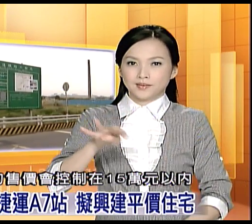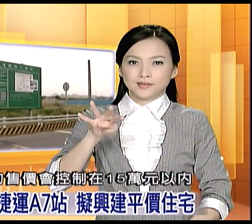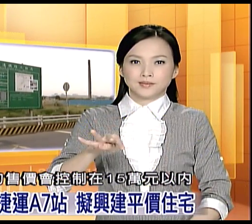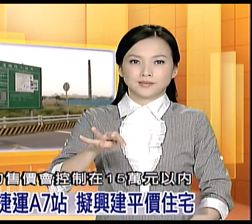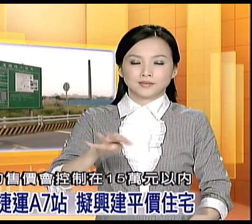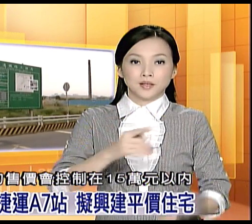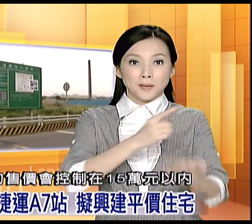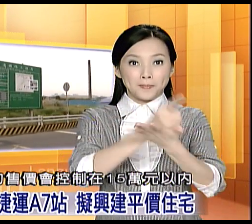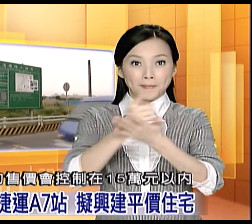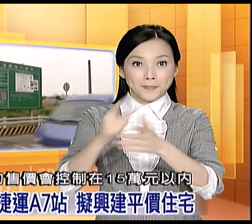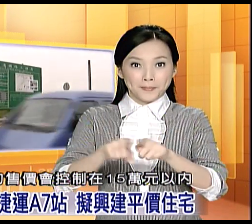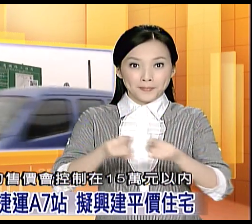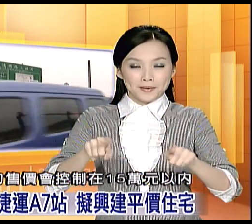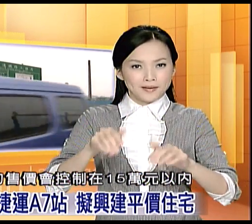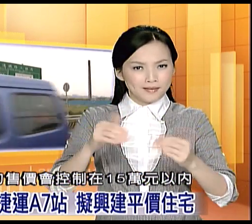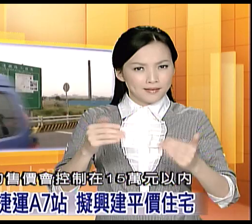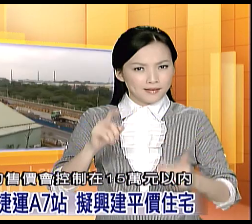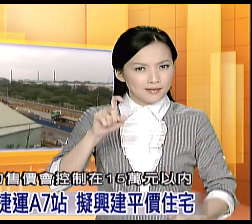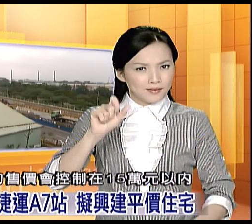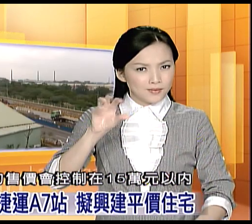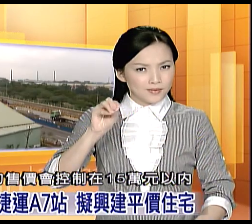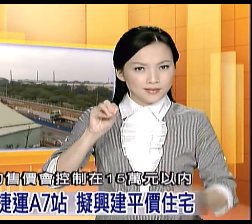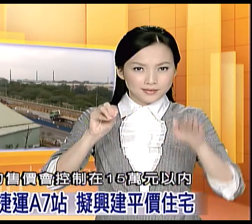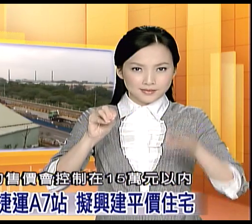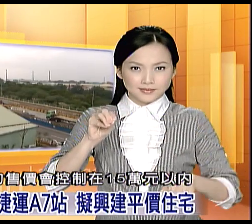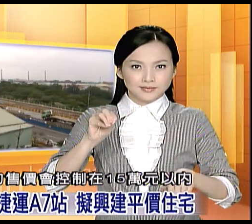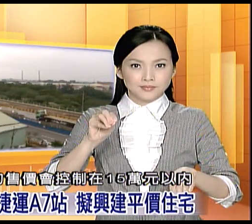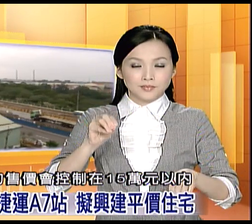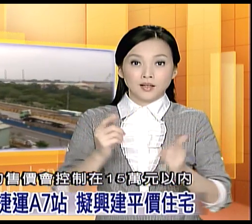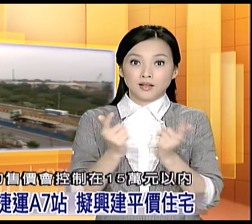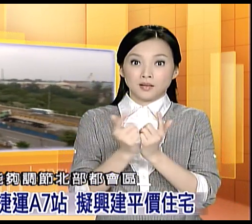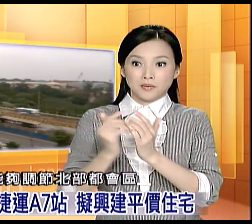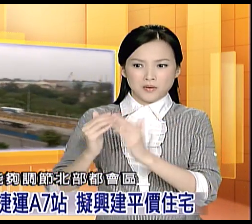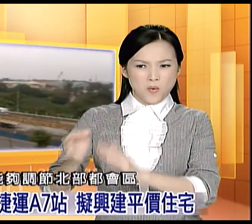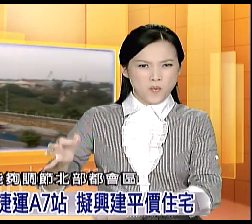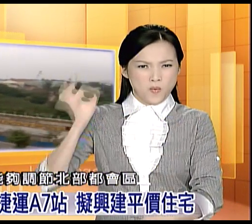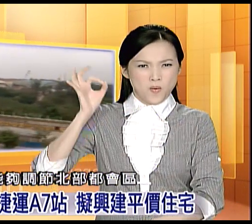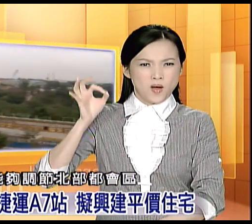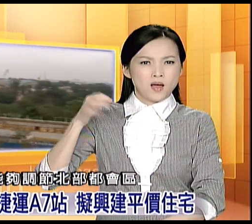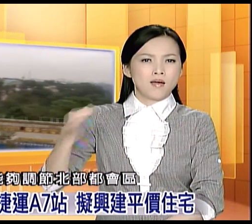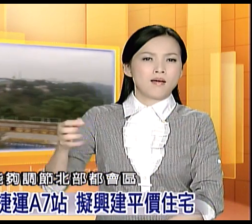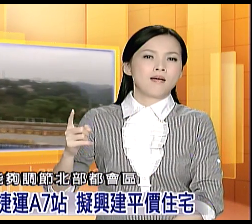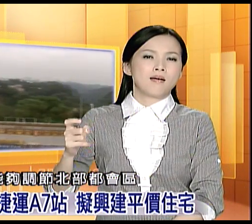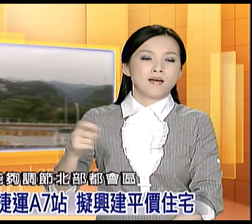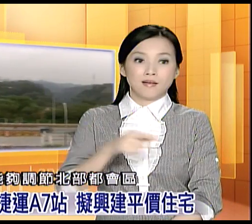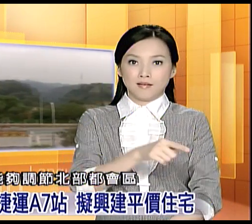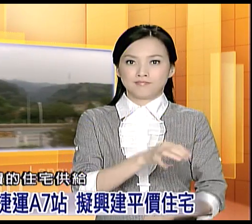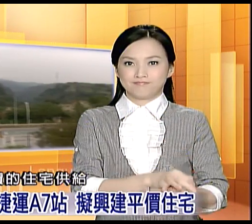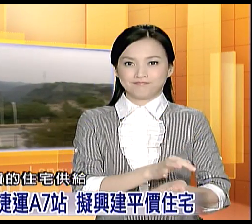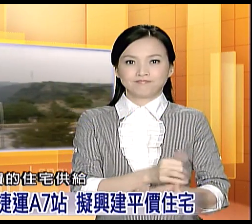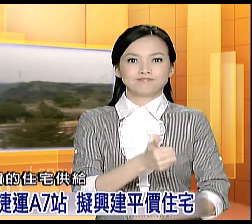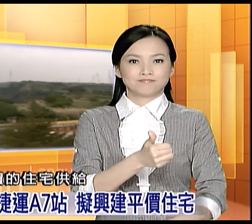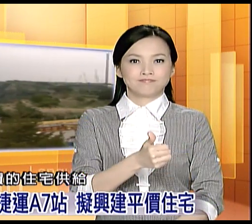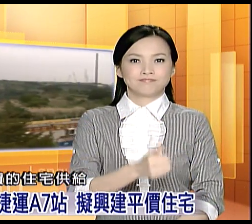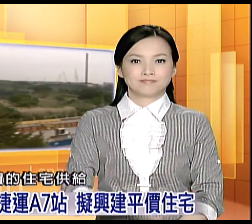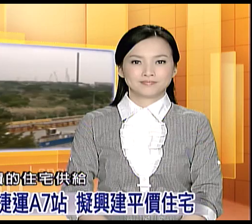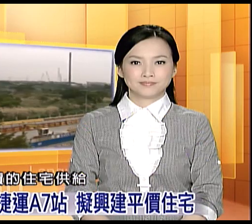每坪的售价会控制在150,000元以内，希望能够调节北部都会区高房价的住宅供